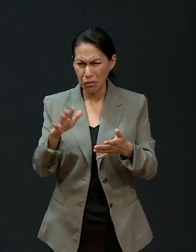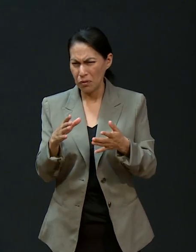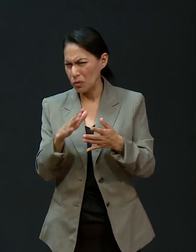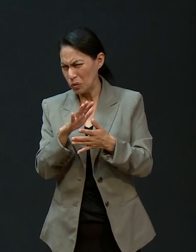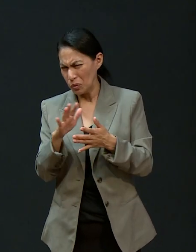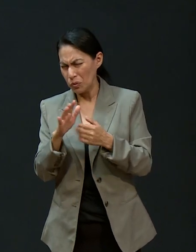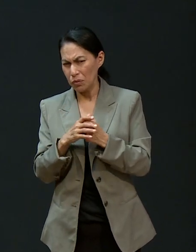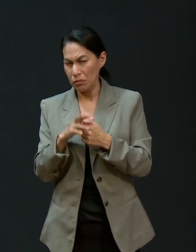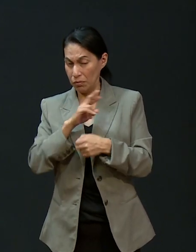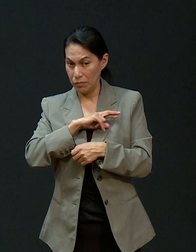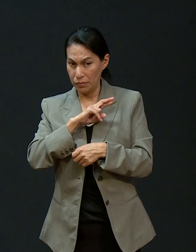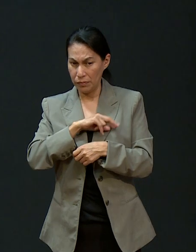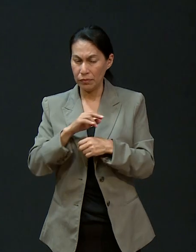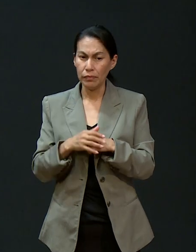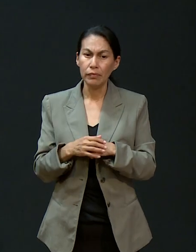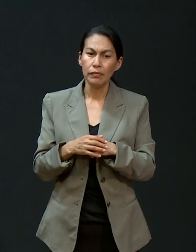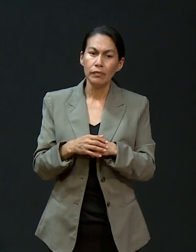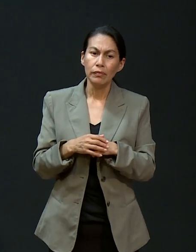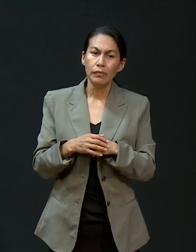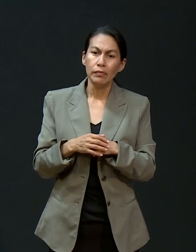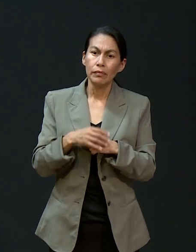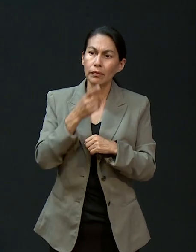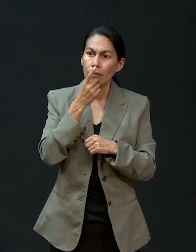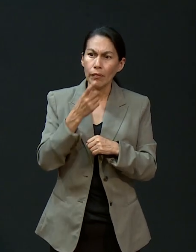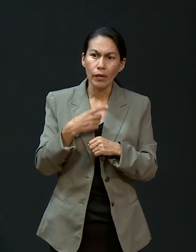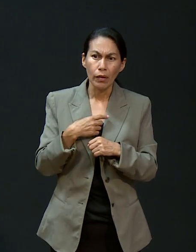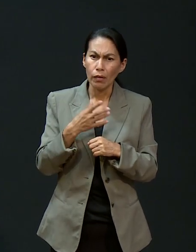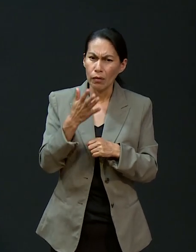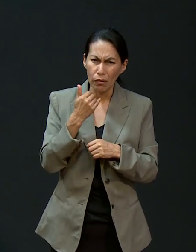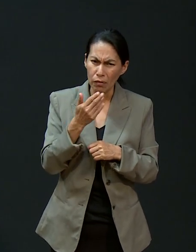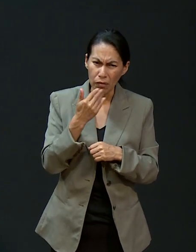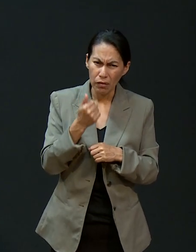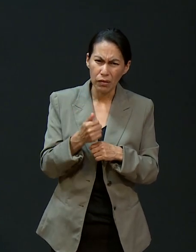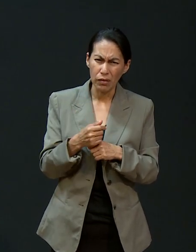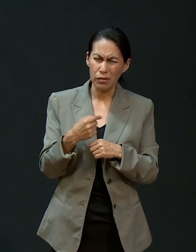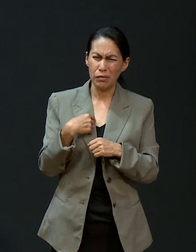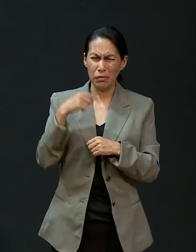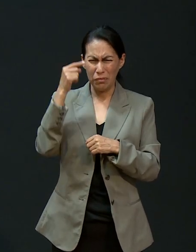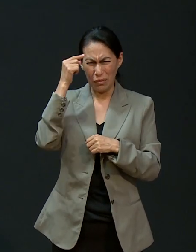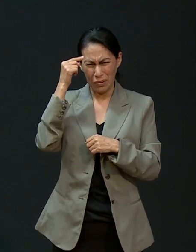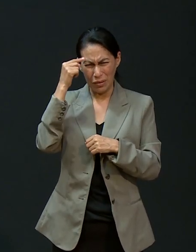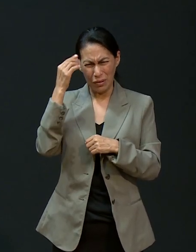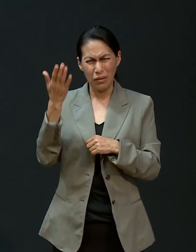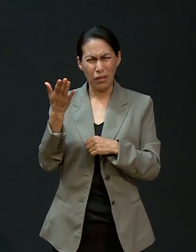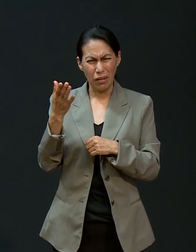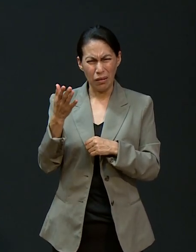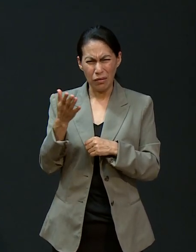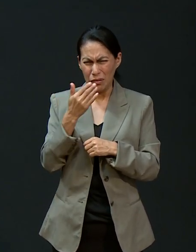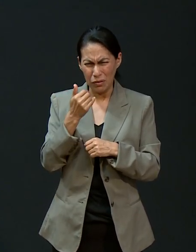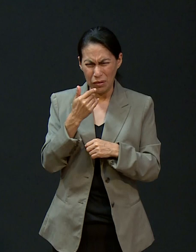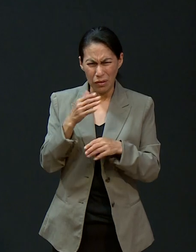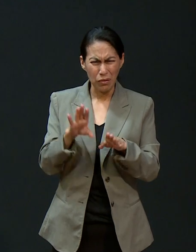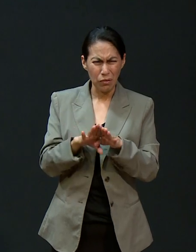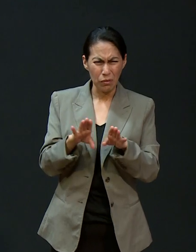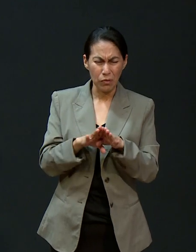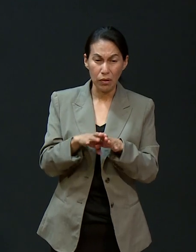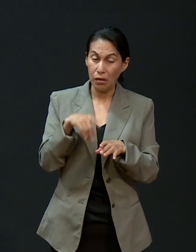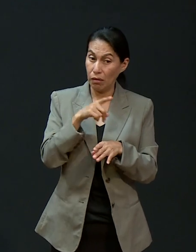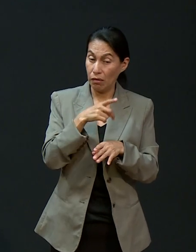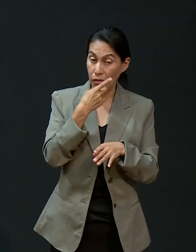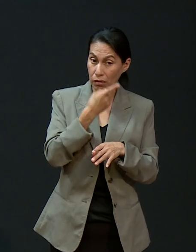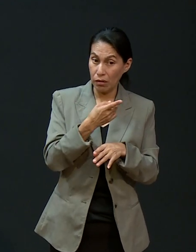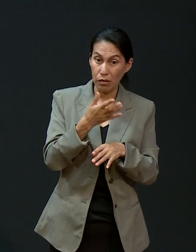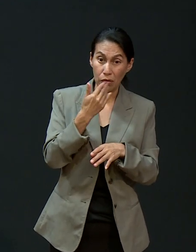tiendas inmobiliarias que rentan las casas. Y ella decía, es que no encuentro. Y yo pensaba, ¿cómo puede no encontrar una casa?